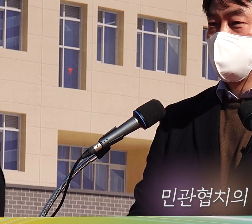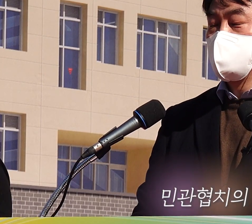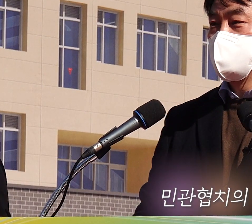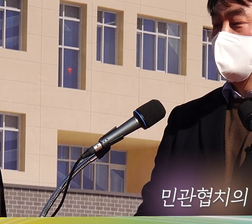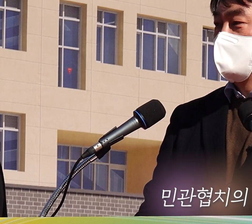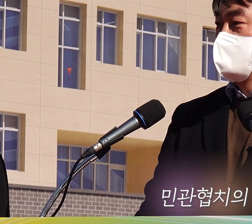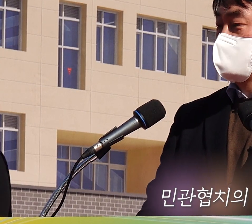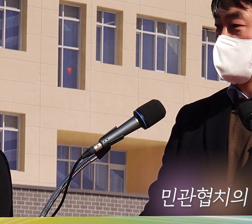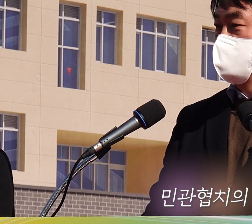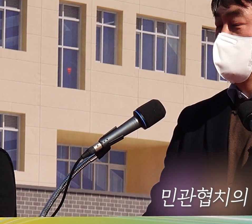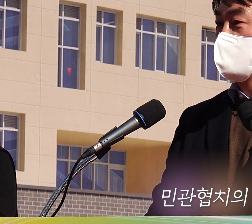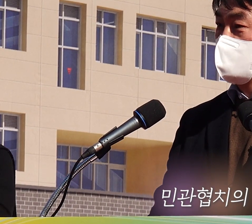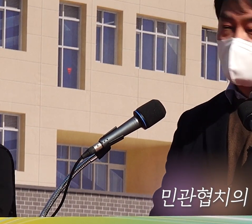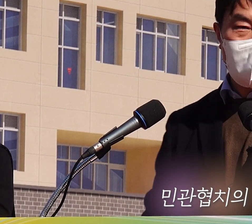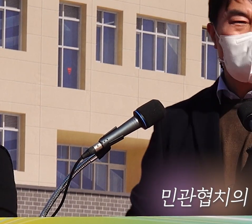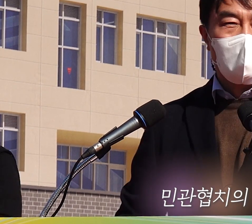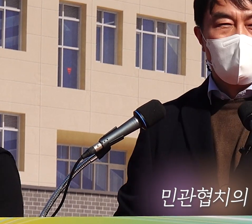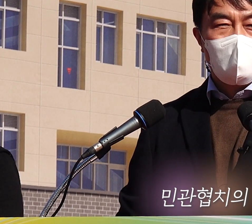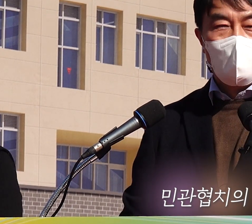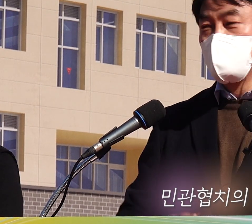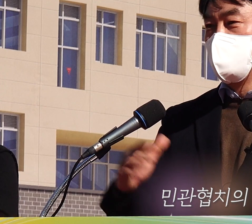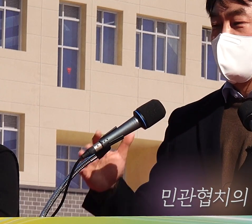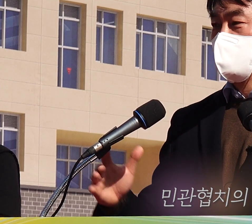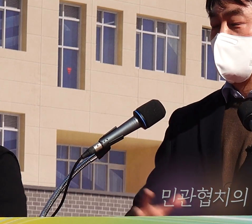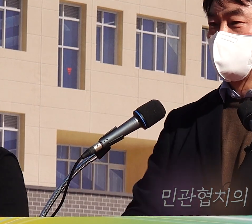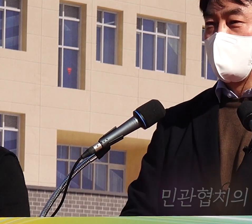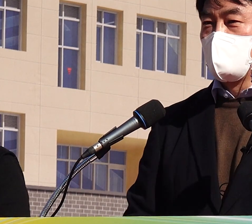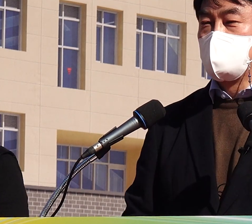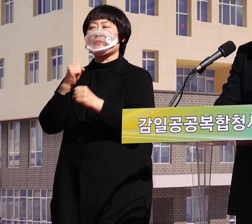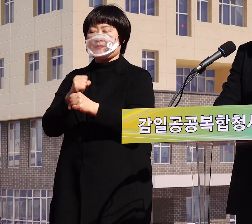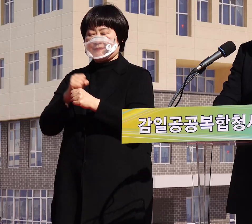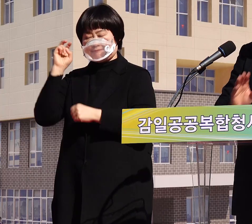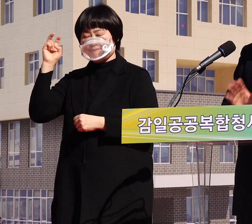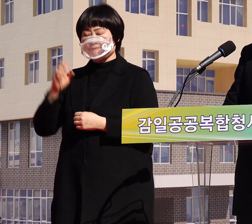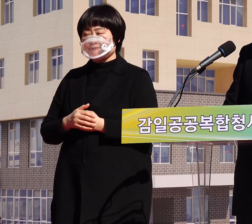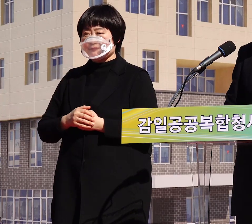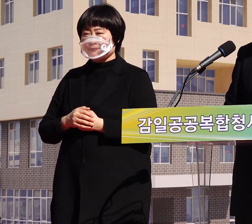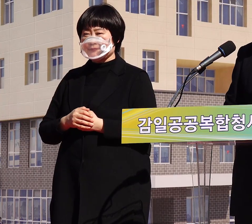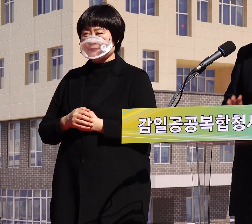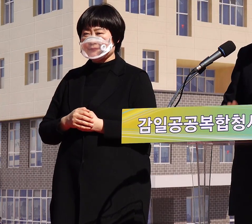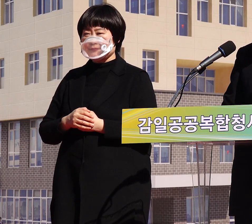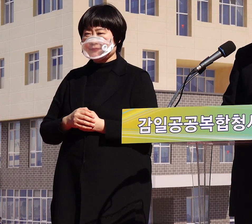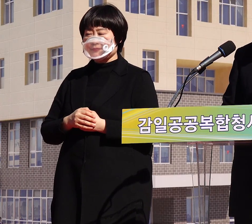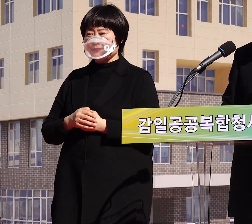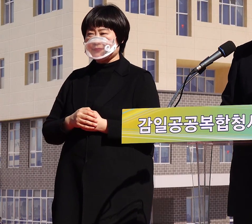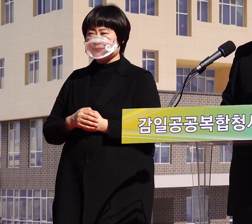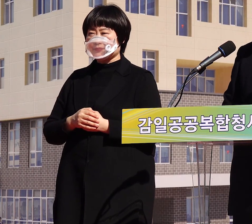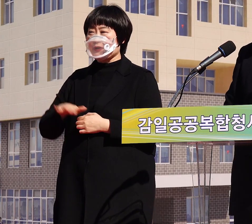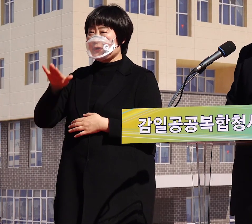의미는 민간 협치의 중심이 될 것입니다. 3대 생활 인프라의 첫